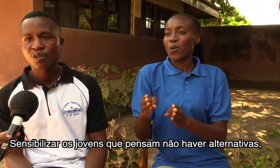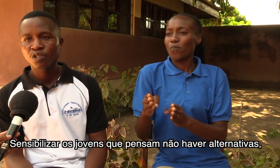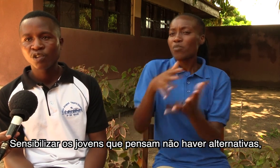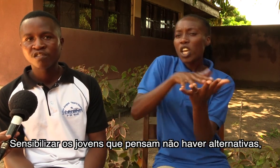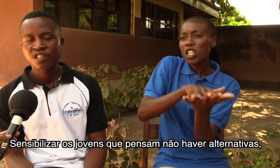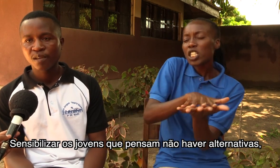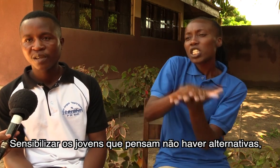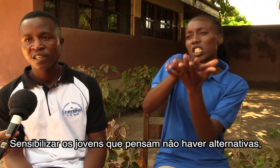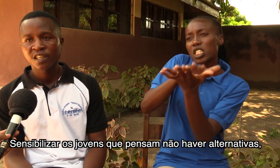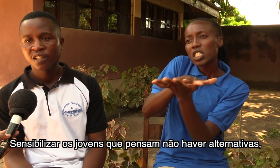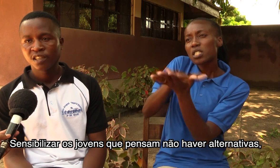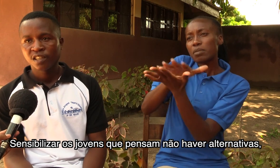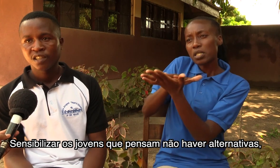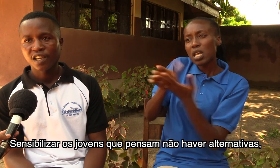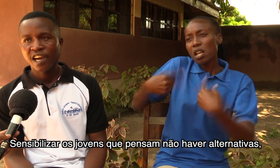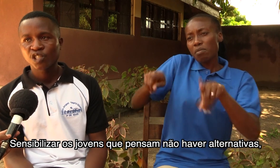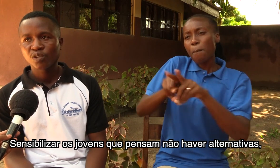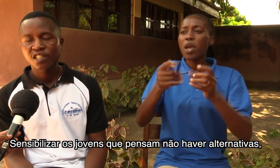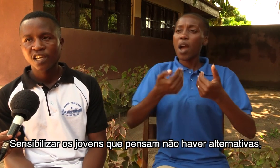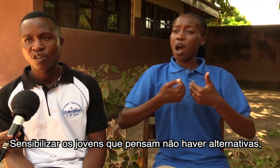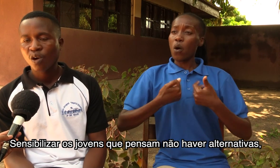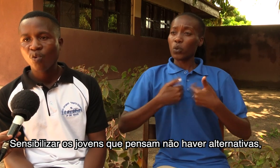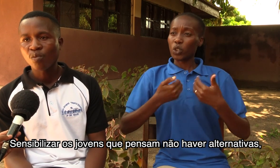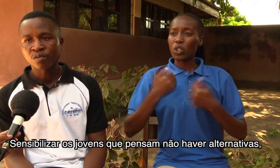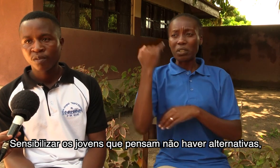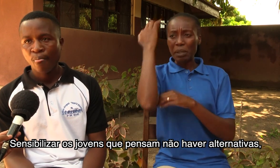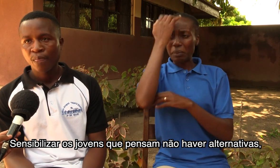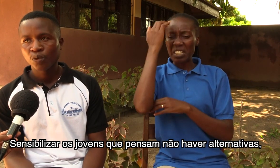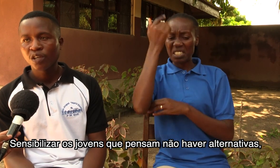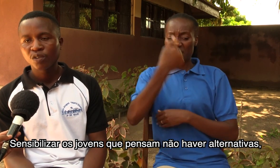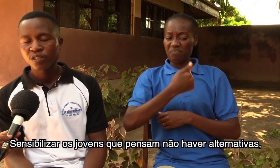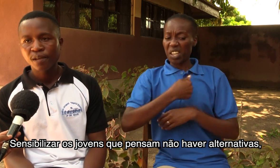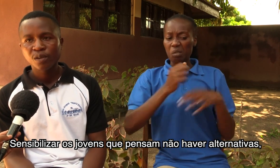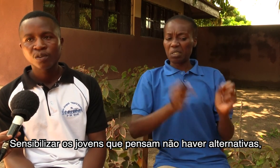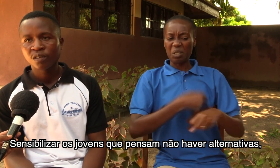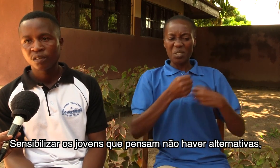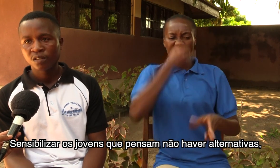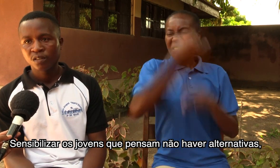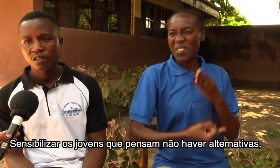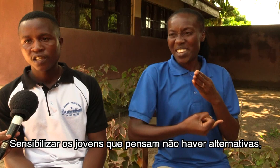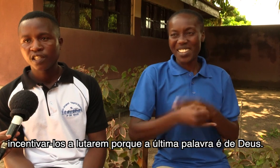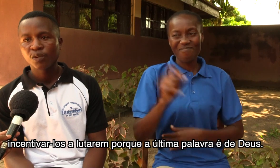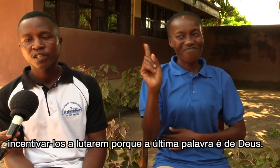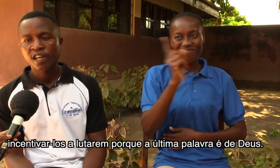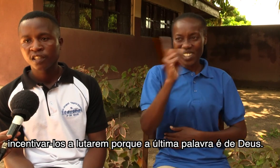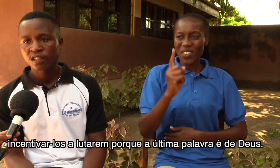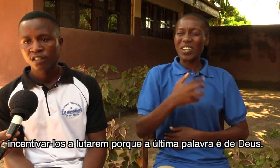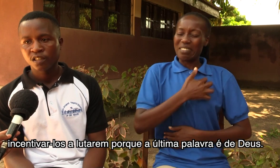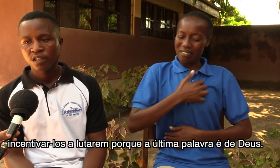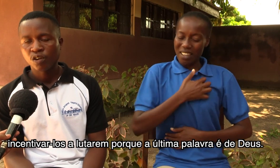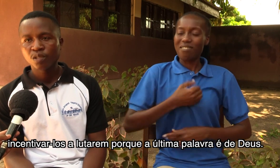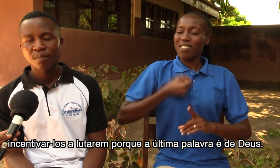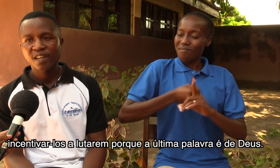sensibilizar os jovens também, que acham que já não há como, tudo ainda não terminou. Tentem lutar.